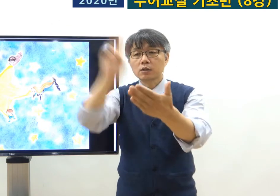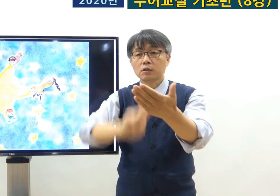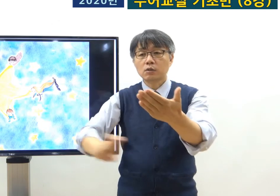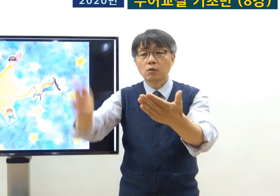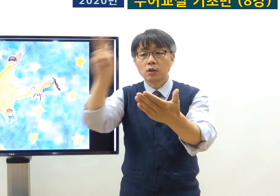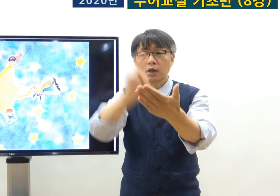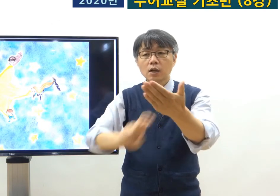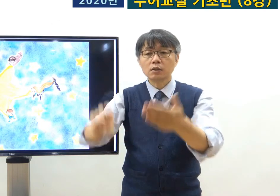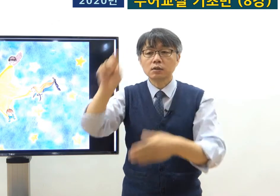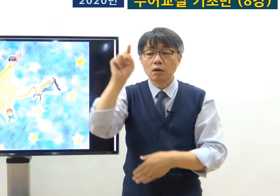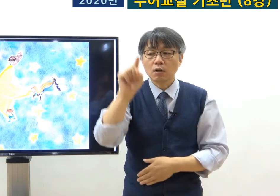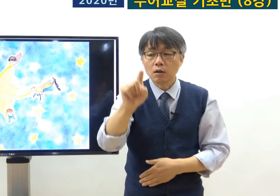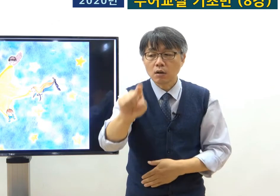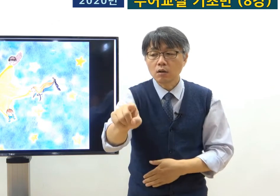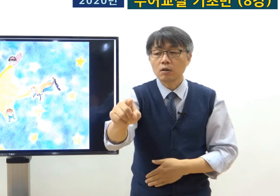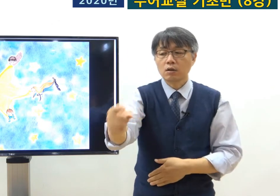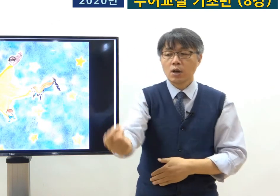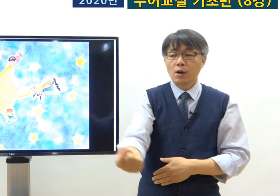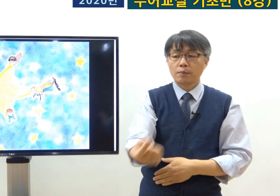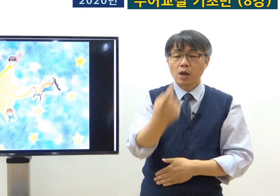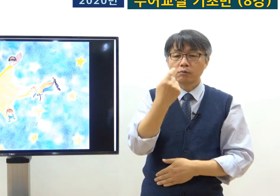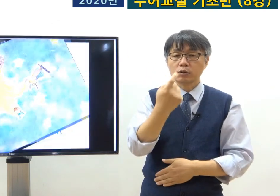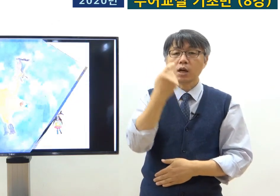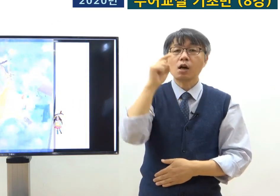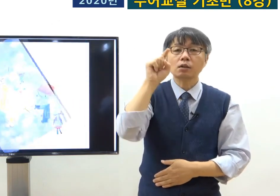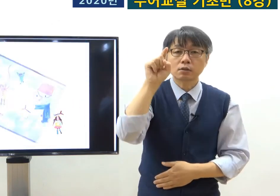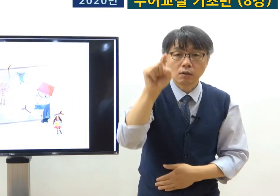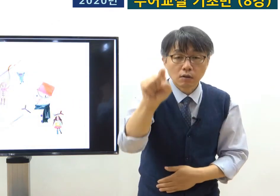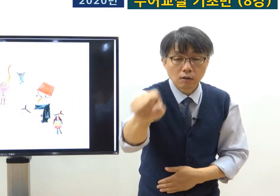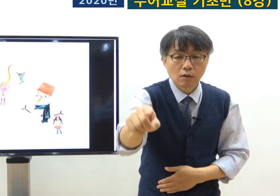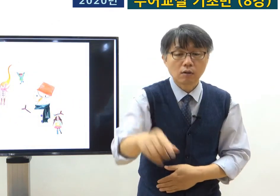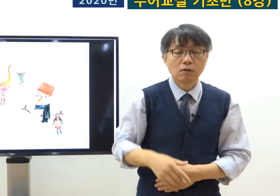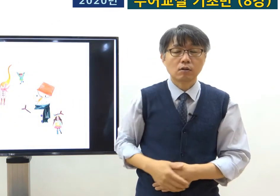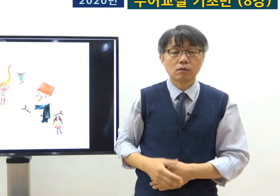희망을 노래하는 것 배운다는 것